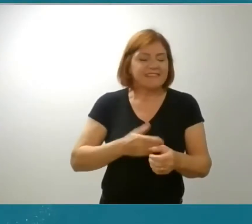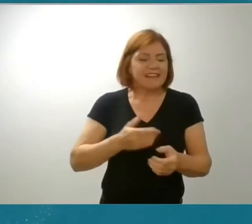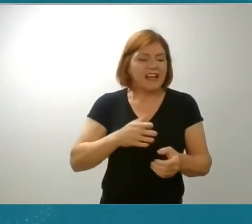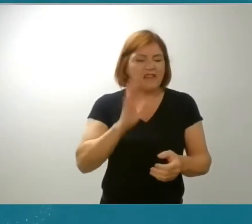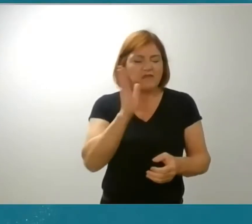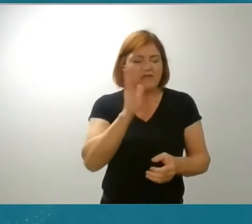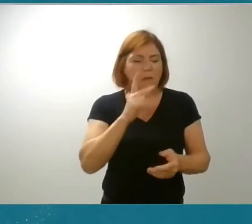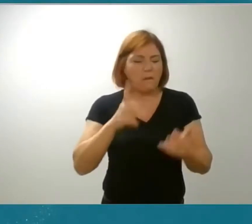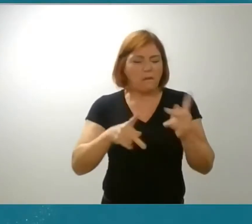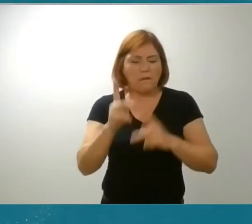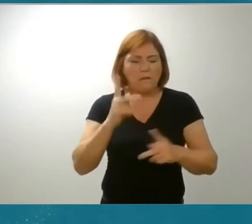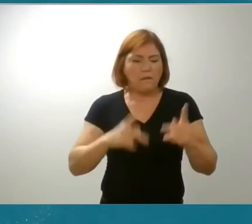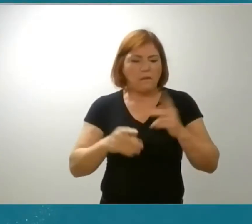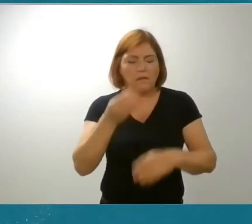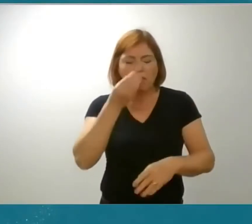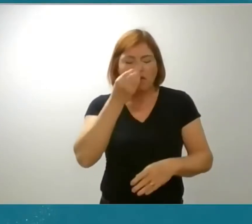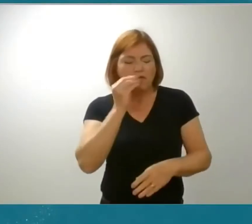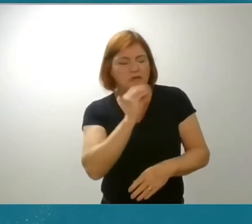Ó Senhor Jesus.